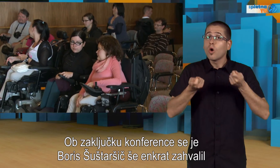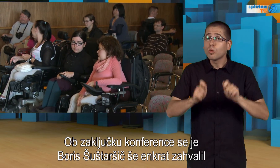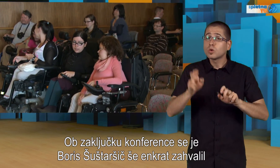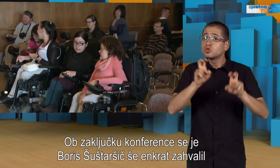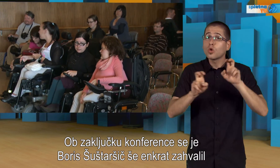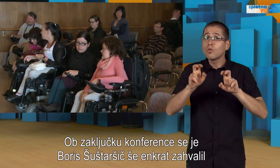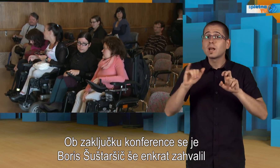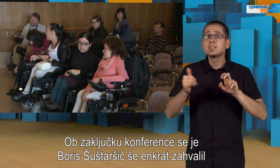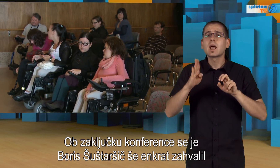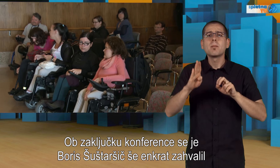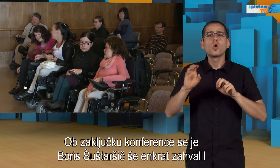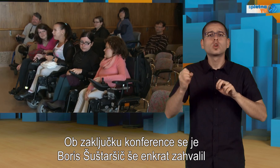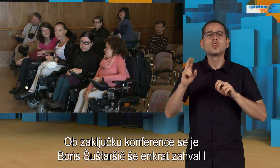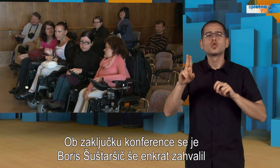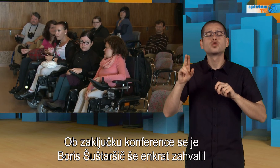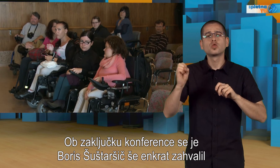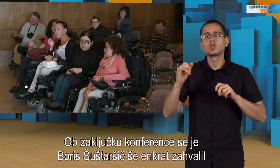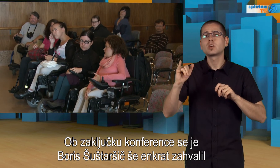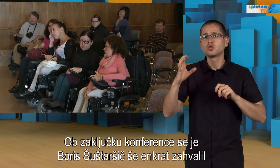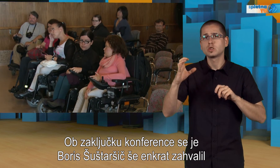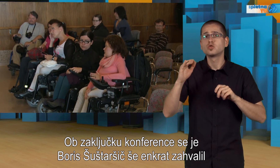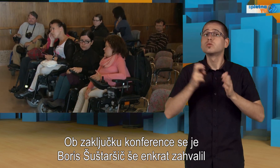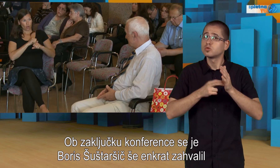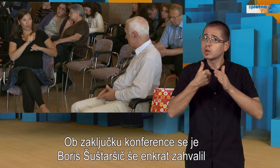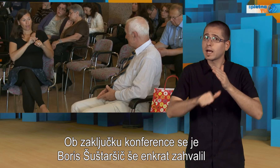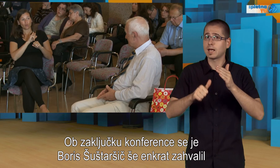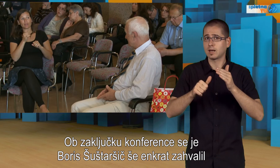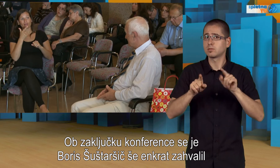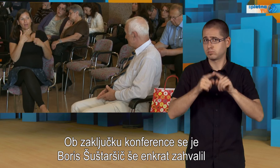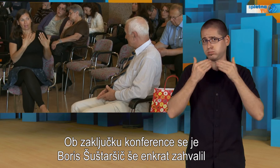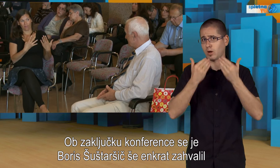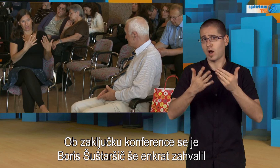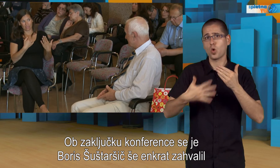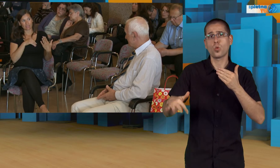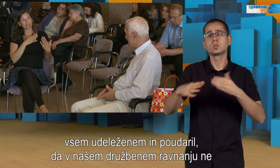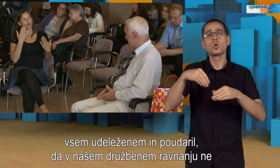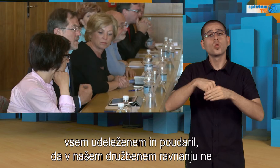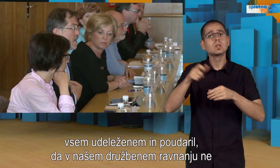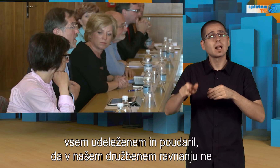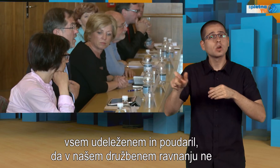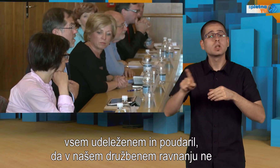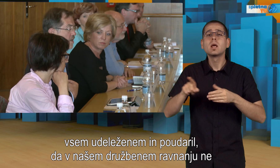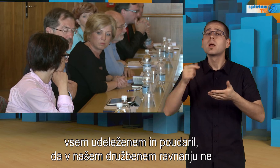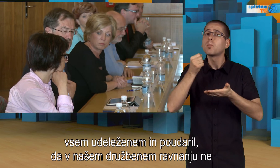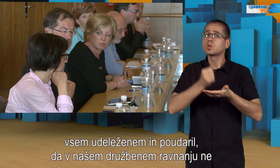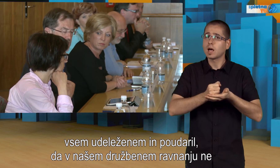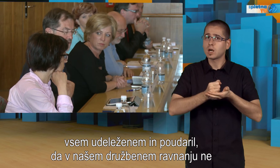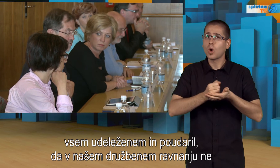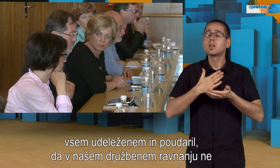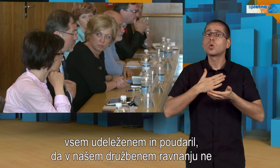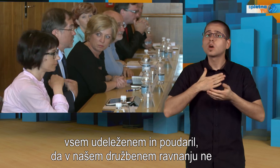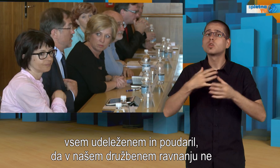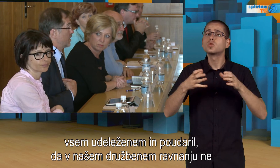Ob zaključku konference se je Boris Šuštaršič še enkrat zahvalil vsem udeleženim in poudaril, da pri našem